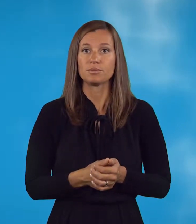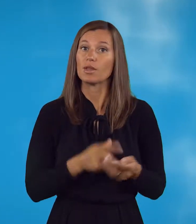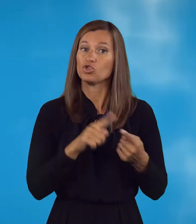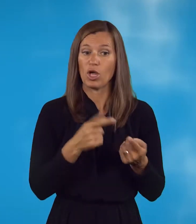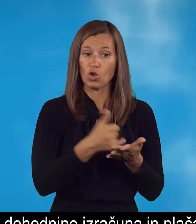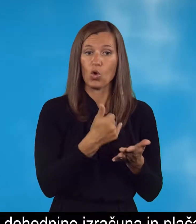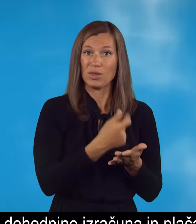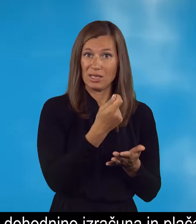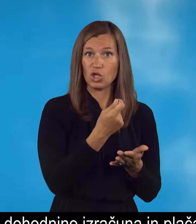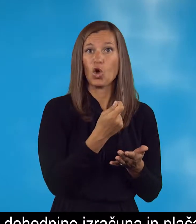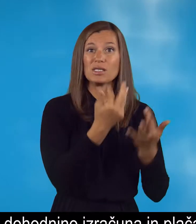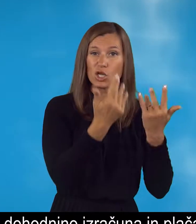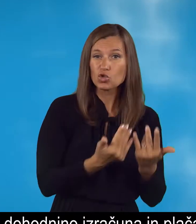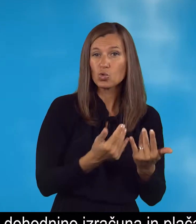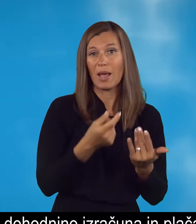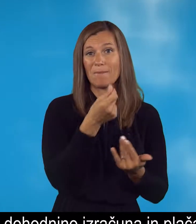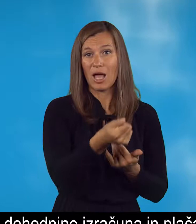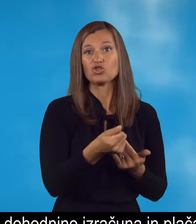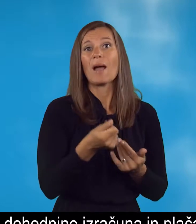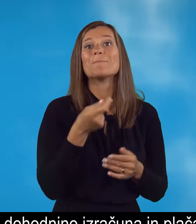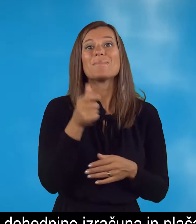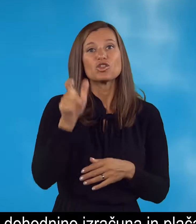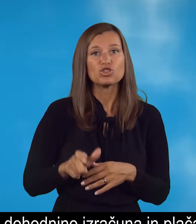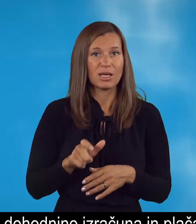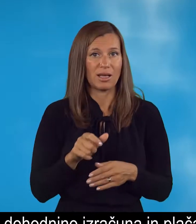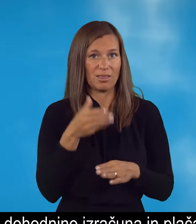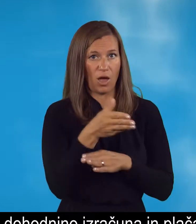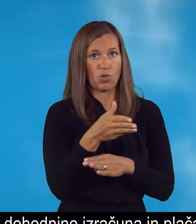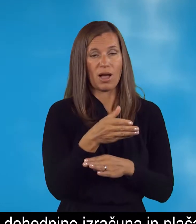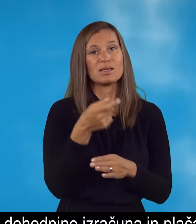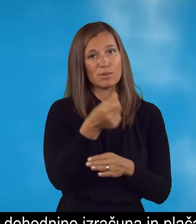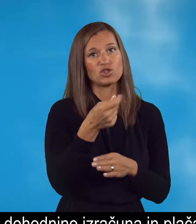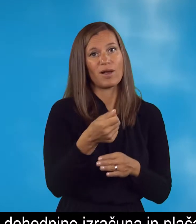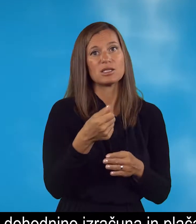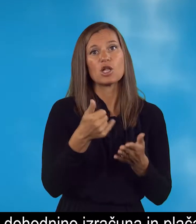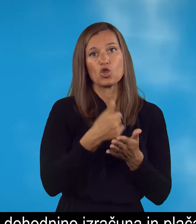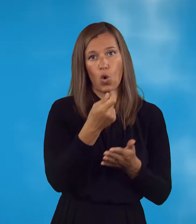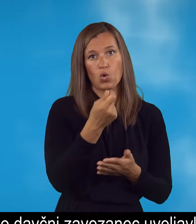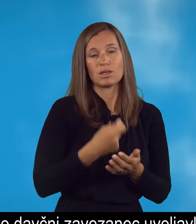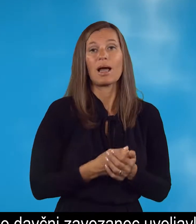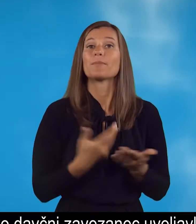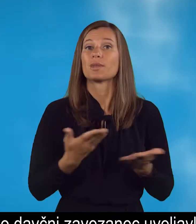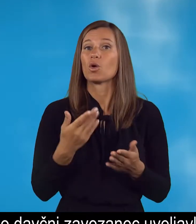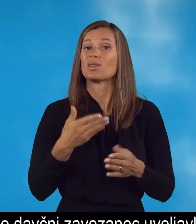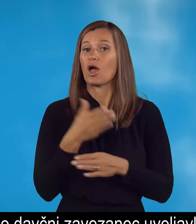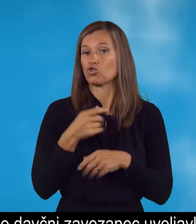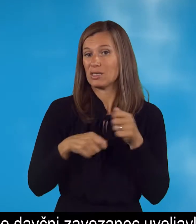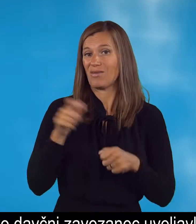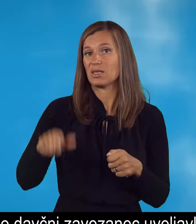Če dohodnino izračuna in plača plačnik davka, izplačevalec dohodka, lahko davčni zavezanec uveljavlja